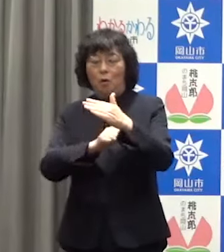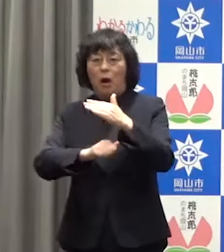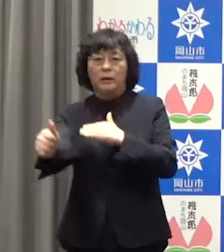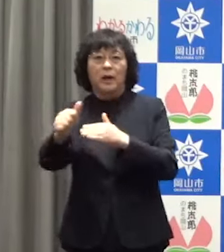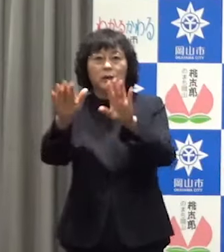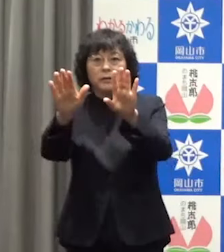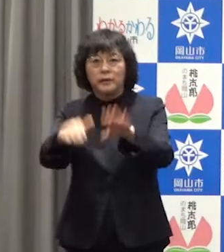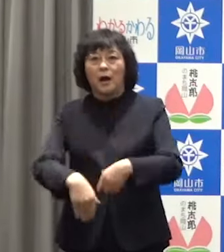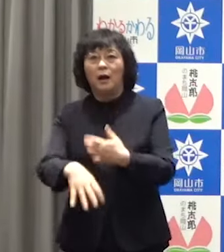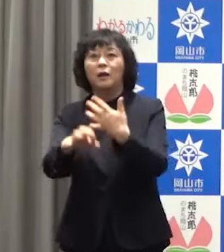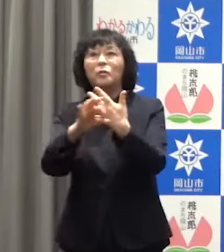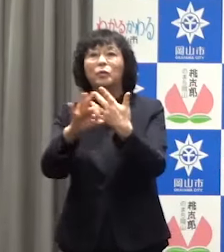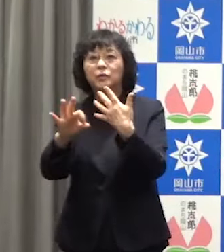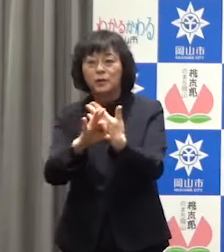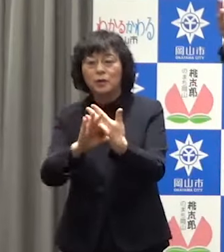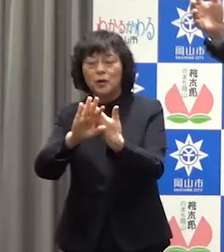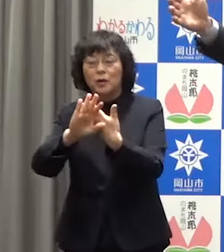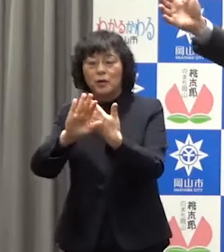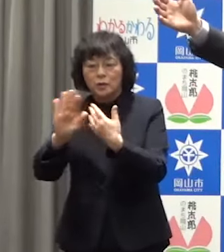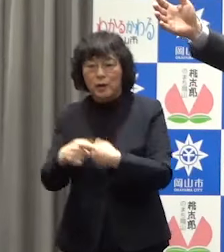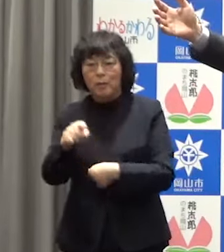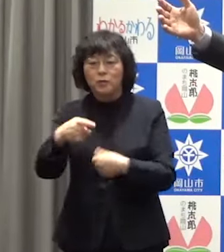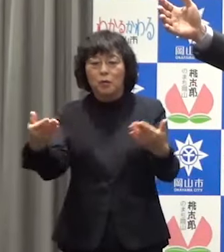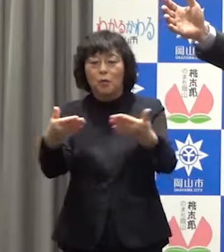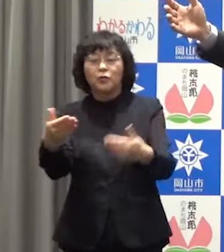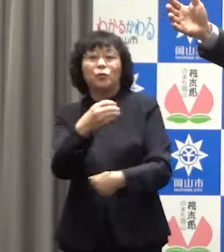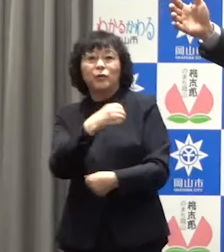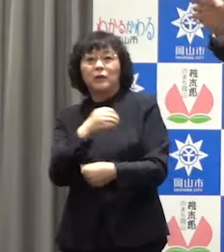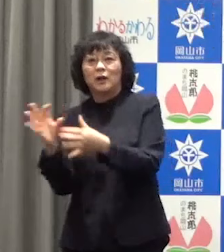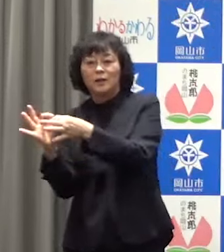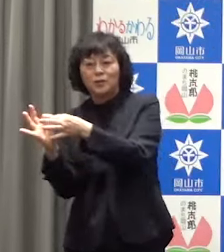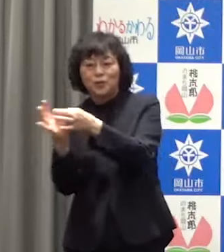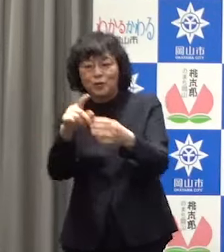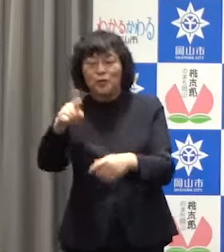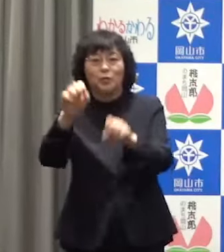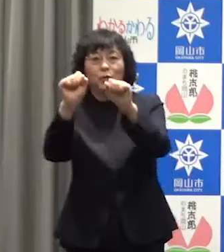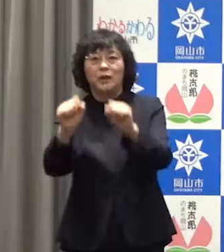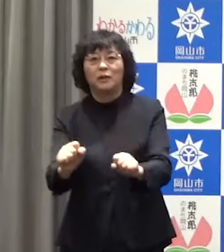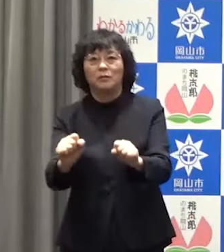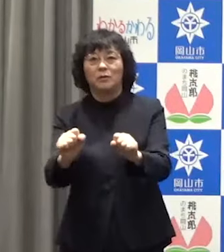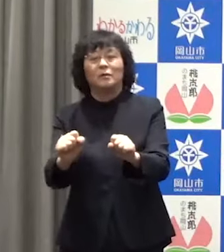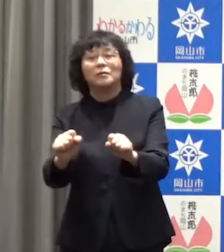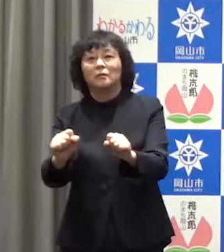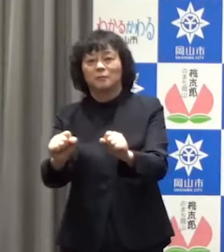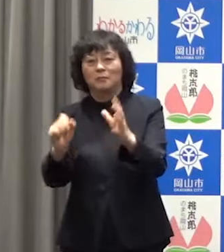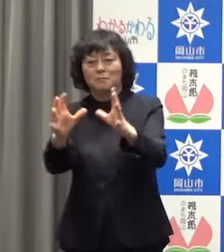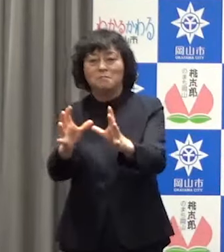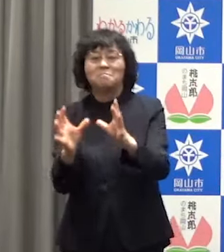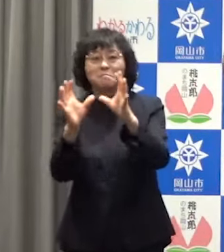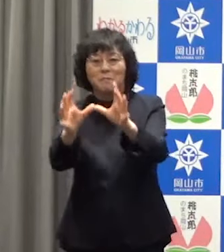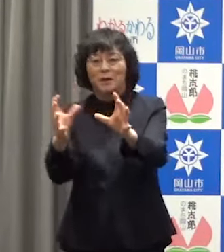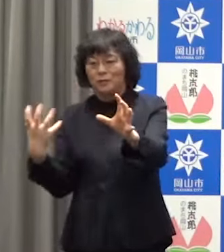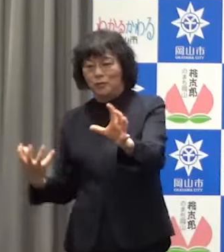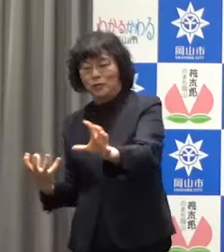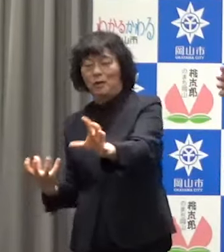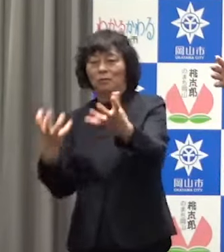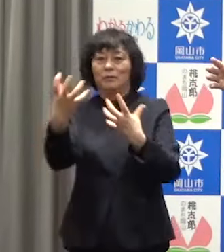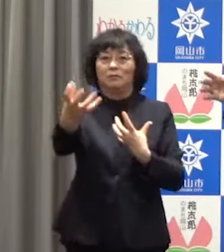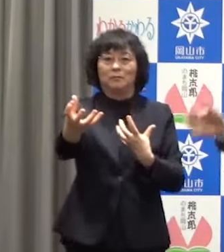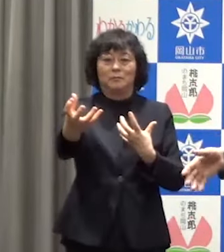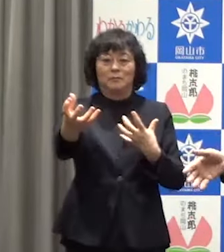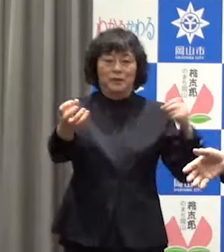もその職員がずっといるわけじゃないんですよ。当然回転させていかなきゃいけない。回転させるため